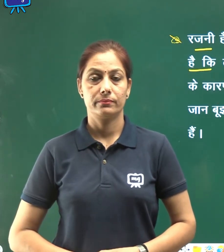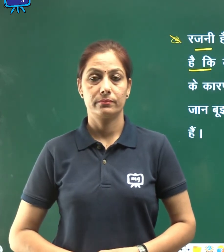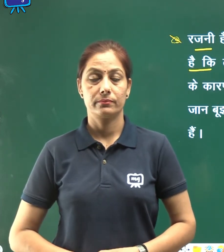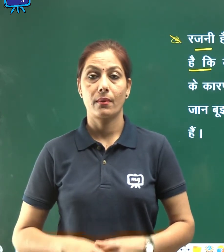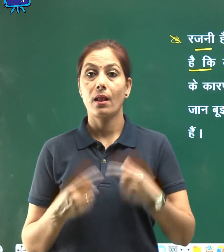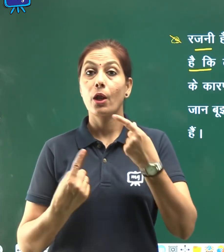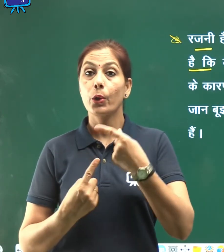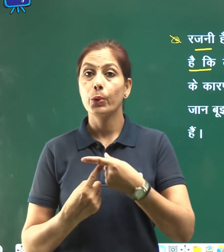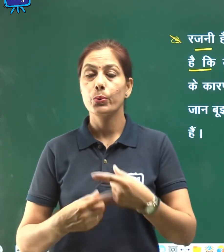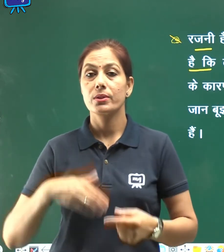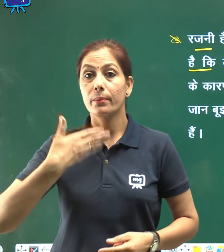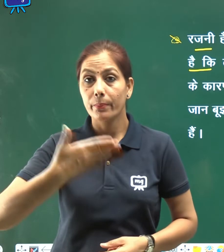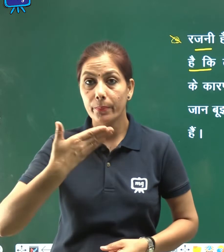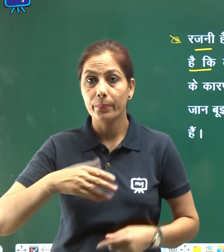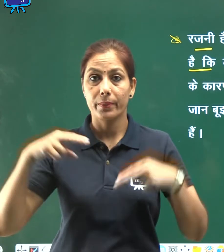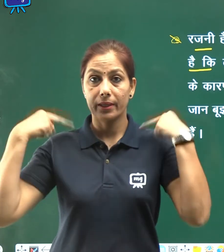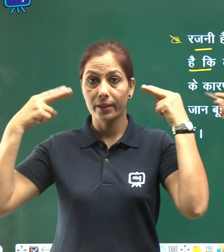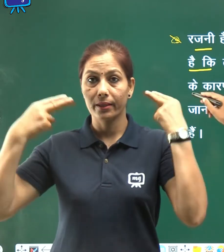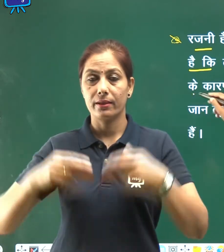ट्यूशन नहीं पढ़ने के कारण